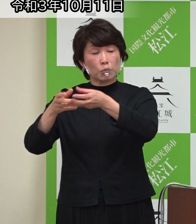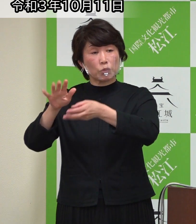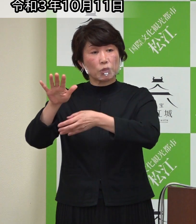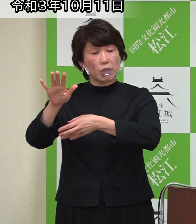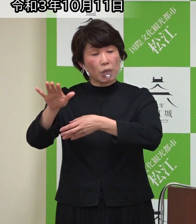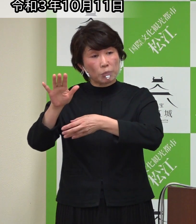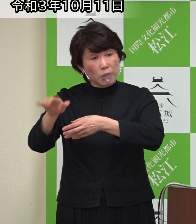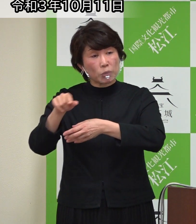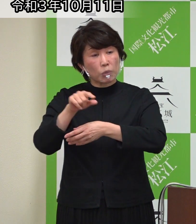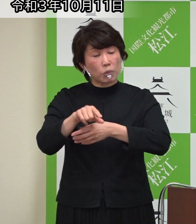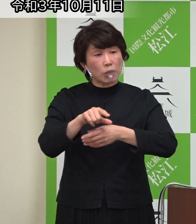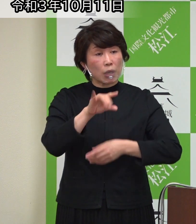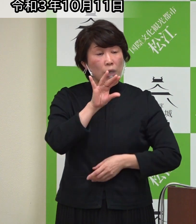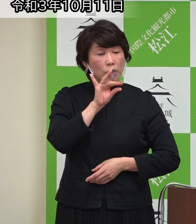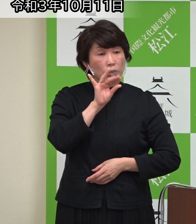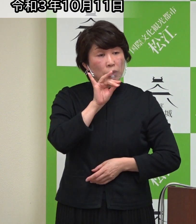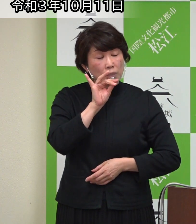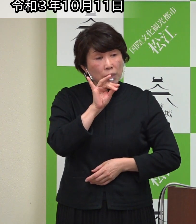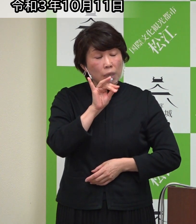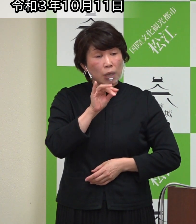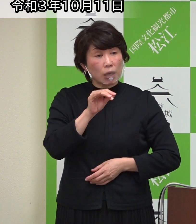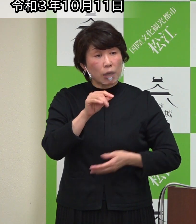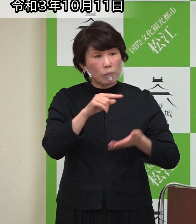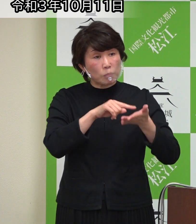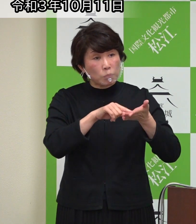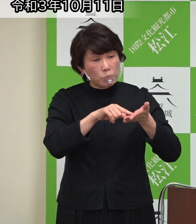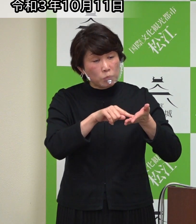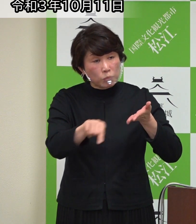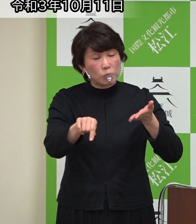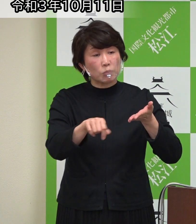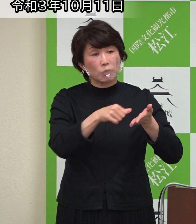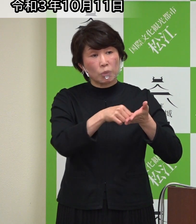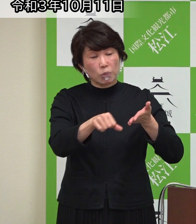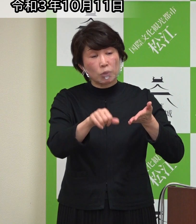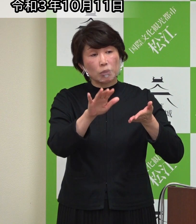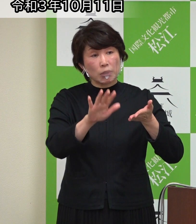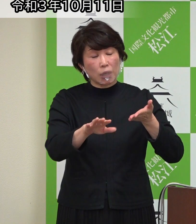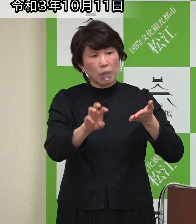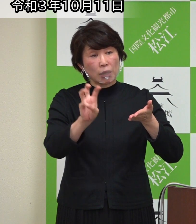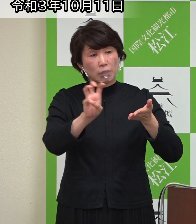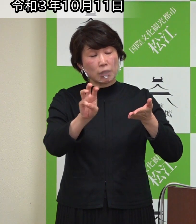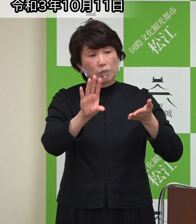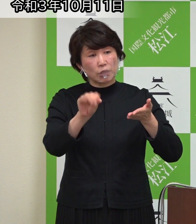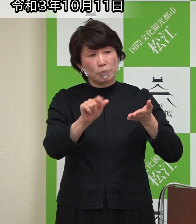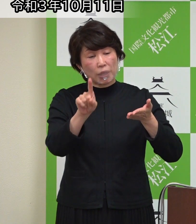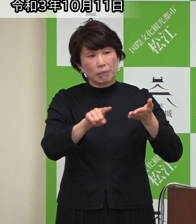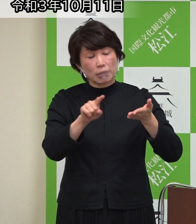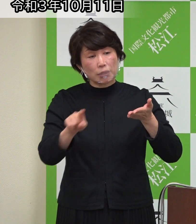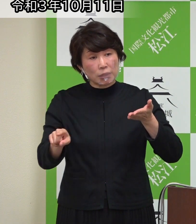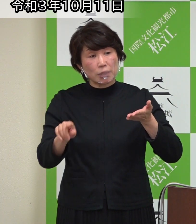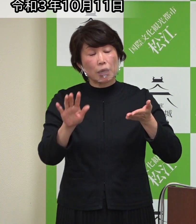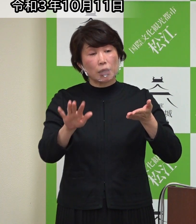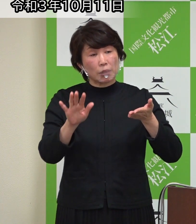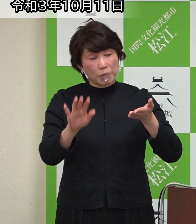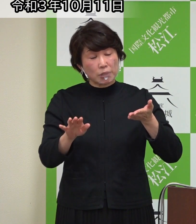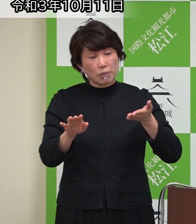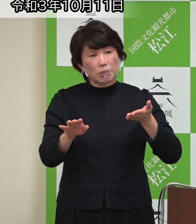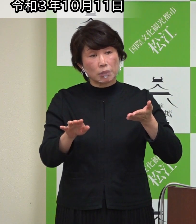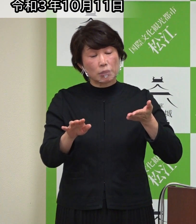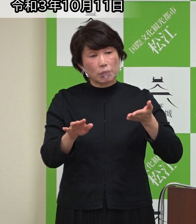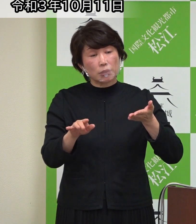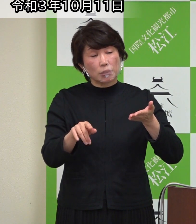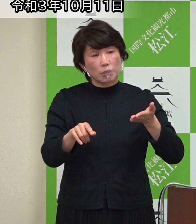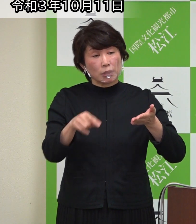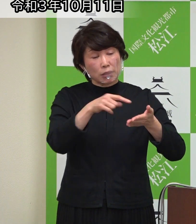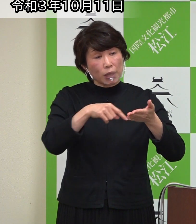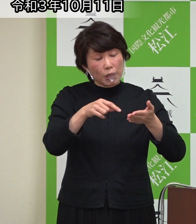ターのフォロワー数が30万人ぐらいいてですね、で、まあ、一応公式と謳っているので、まあ、政治のことですとか政策の